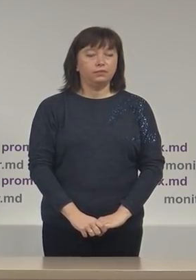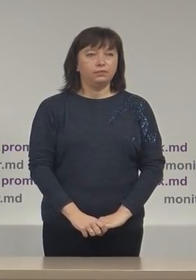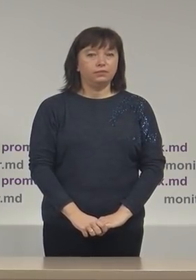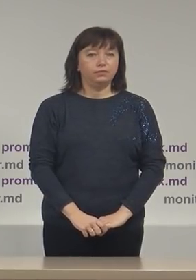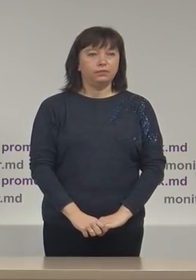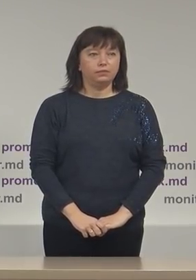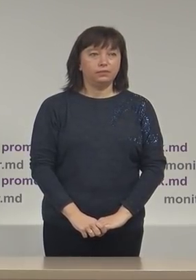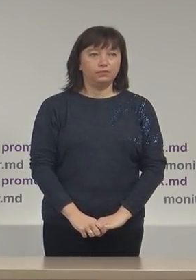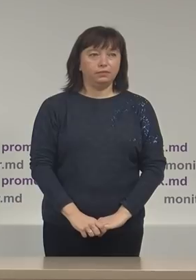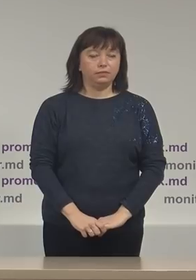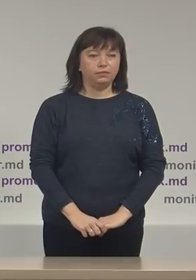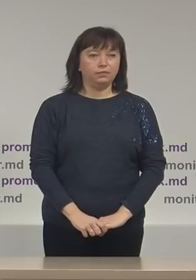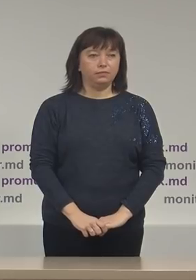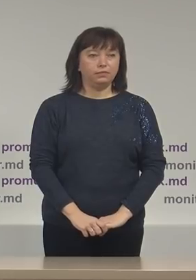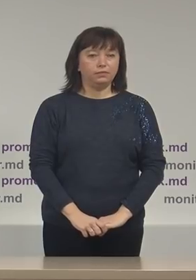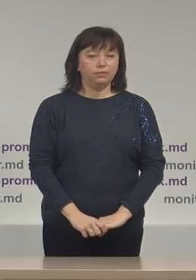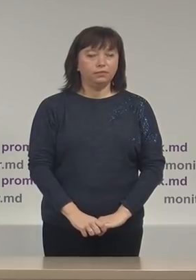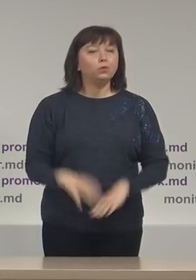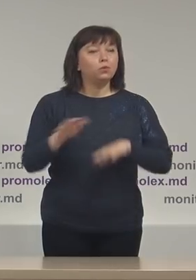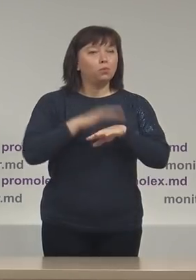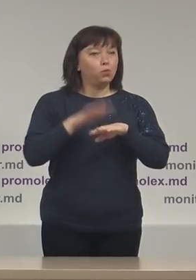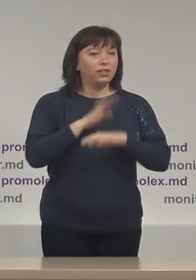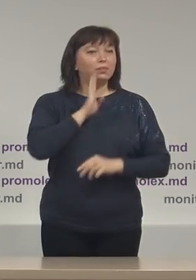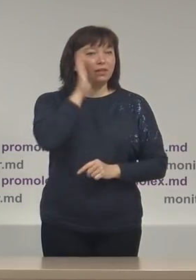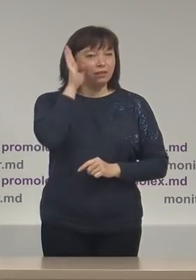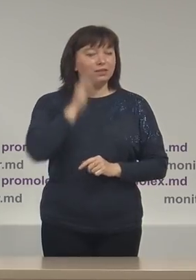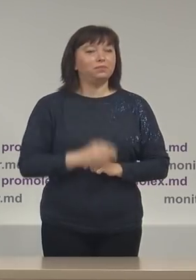Suntem gata? Bună dimineața!